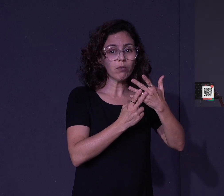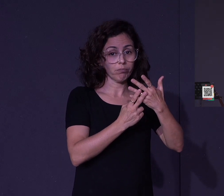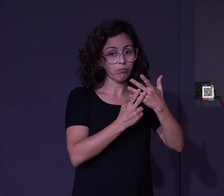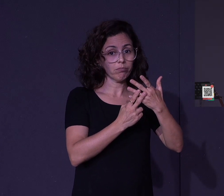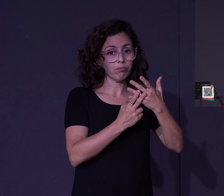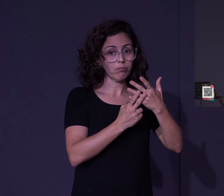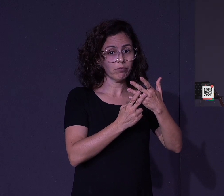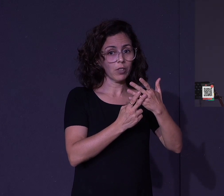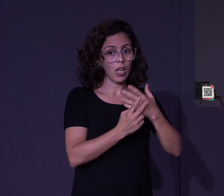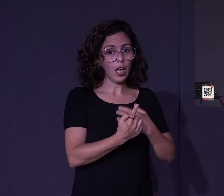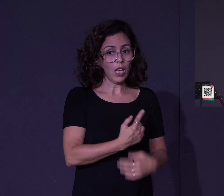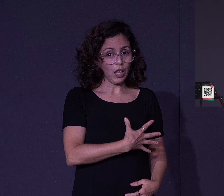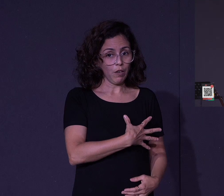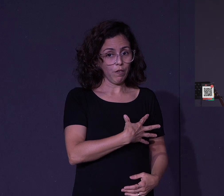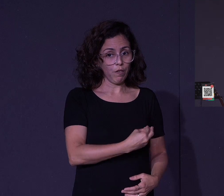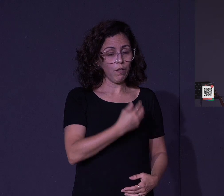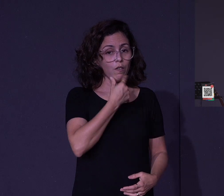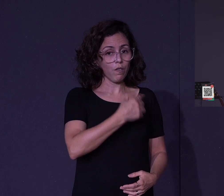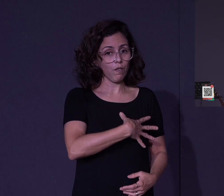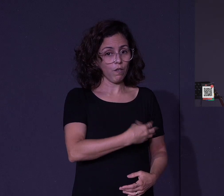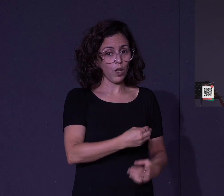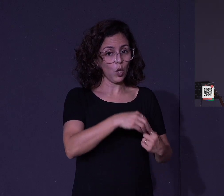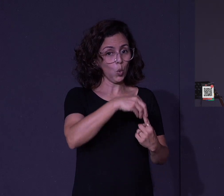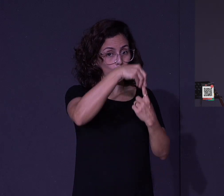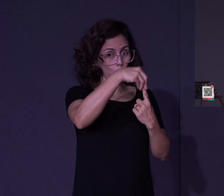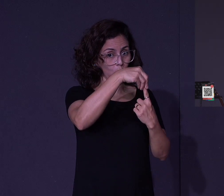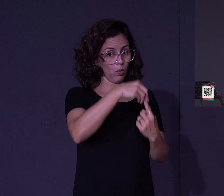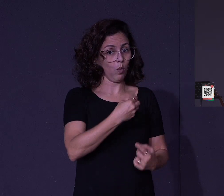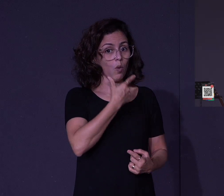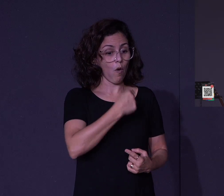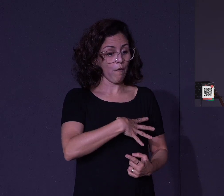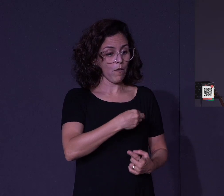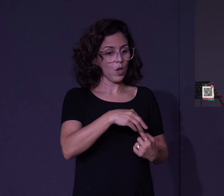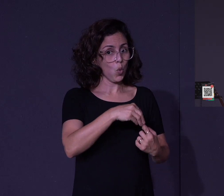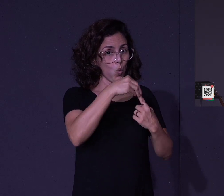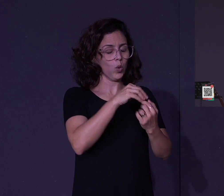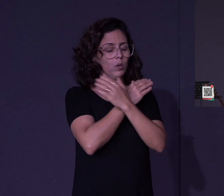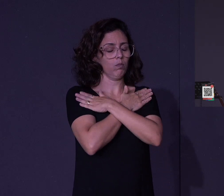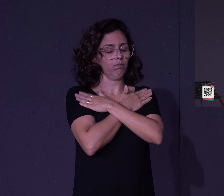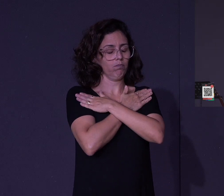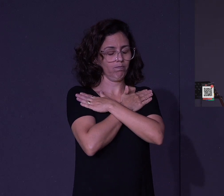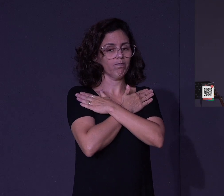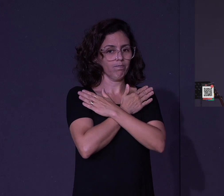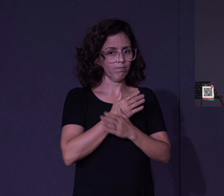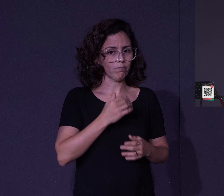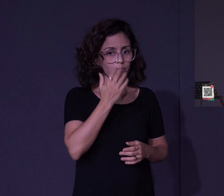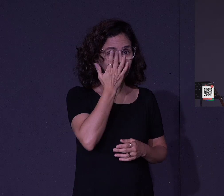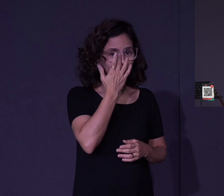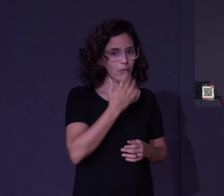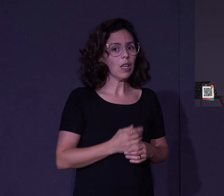viúva. Quando o texto nos informa que era o filho único, isso está nos falando de uma situação